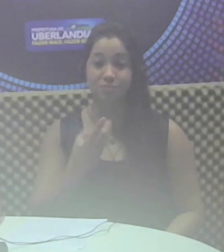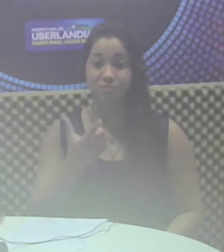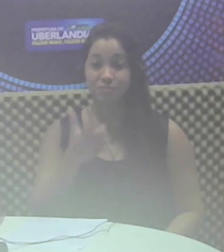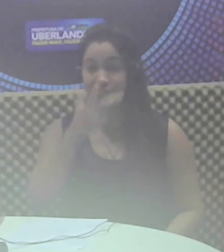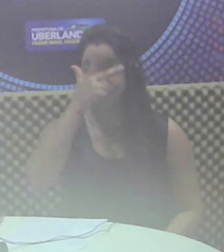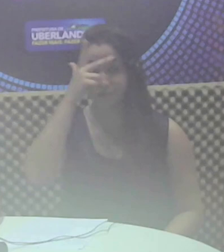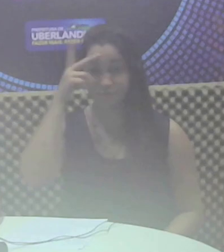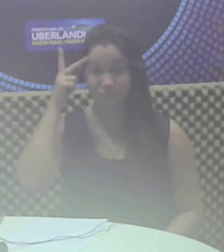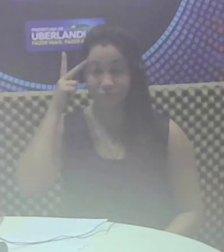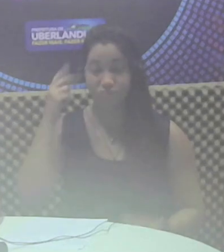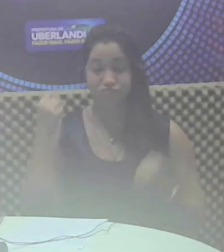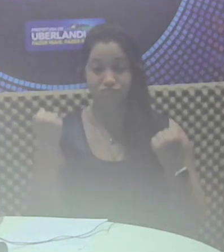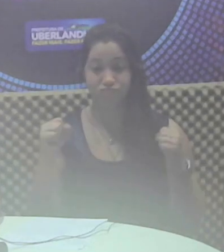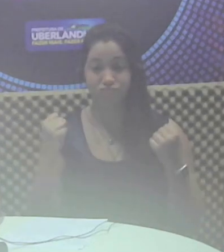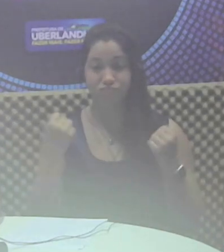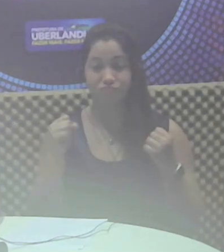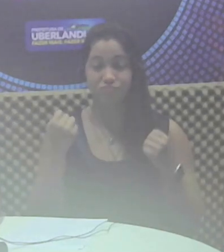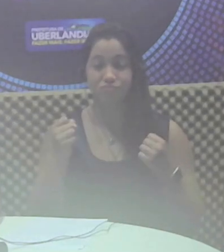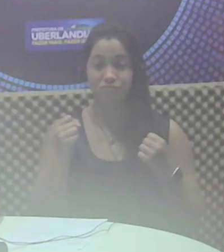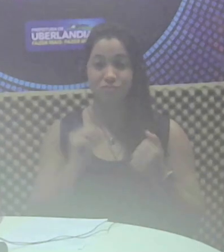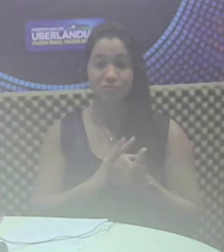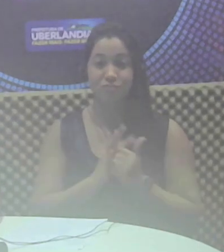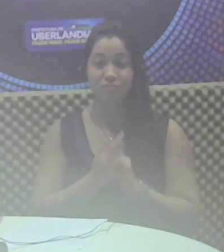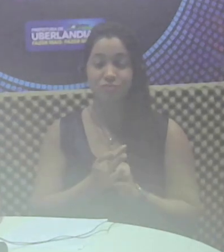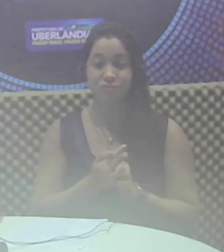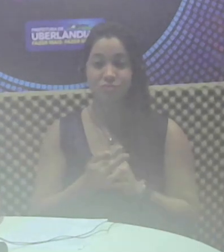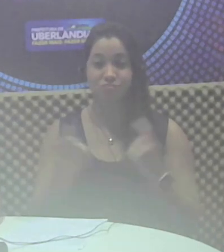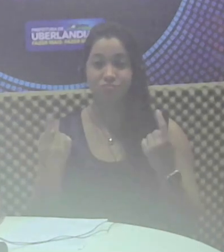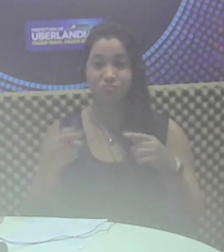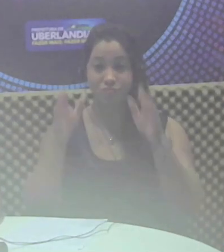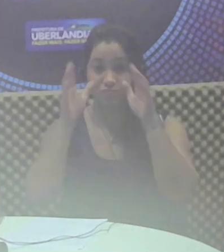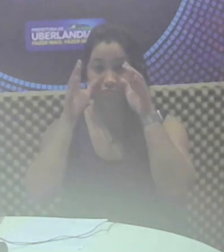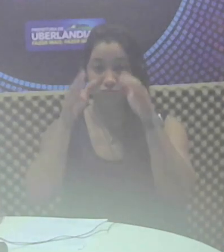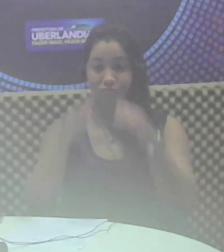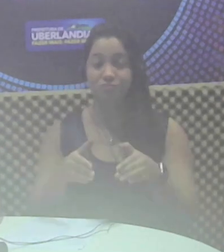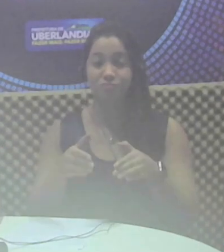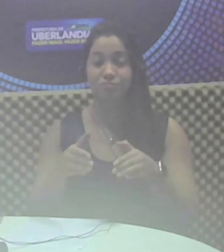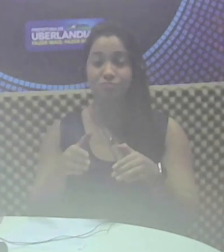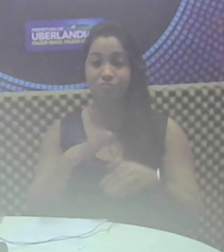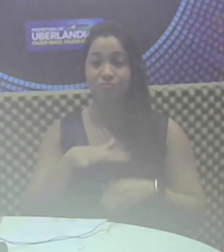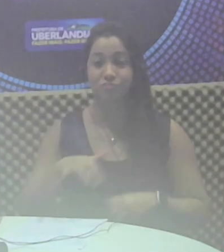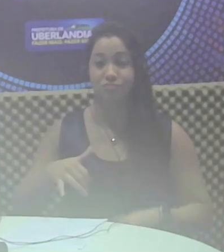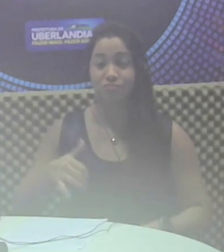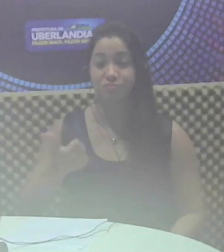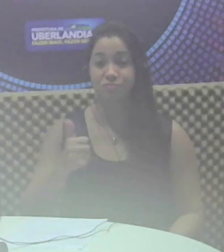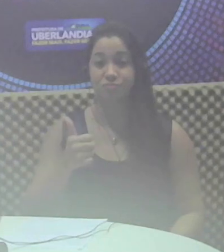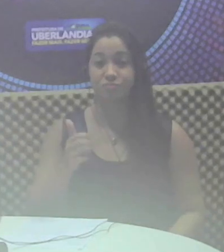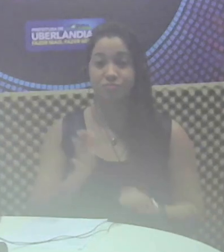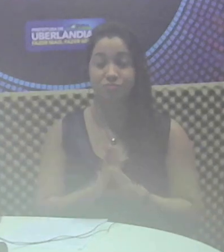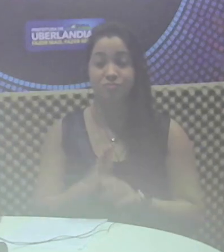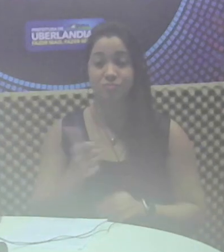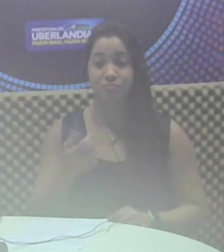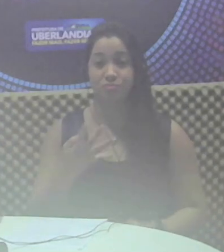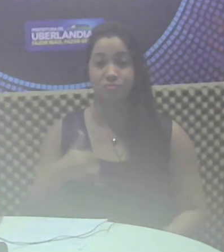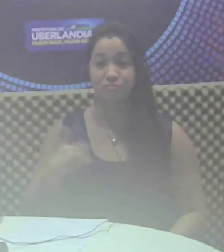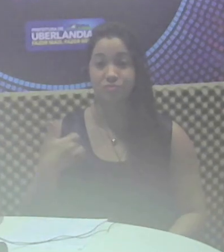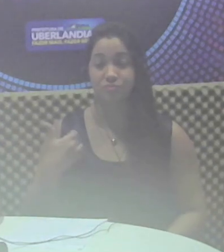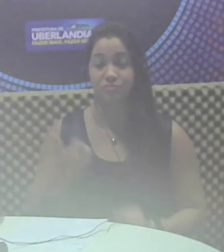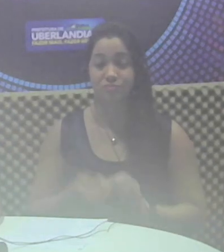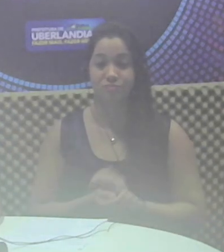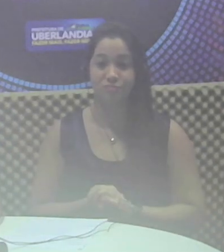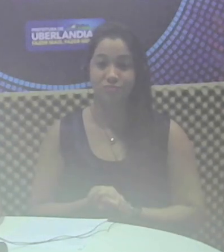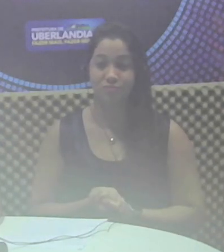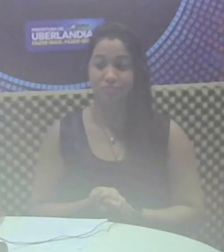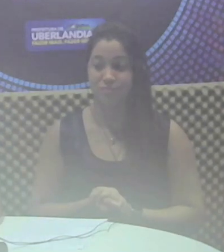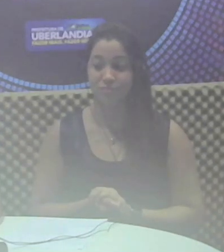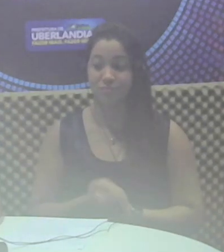atletas que treinam pela Futel disputarão a competição voltada ao público entre 11 e 14 anos.